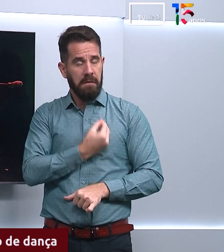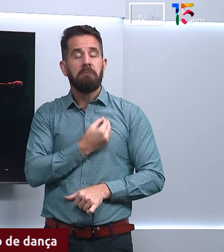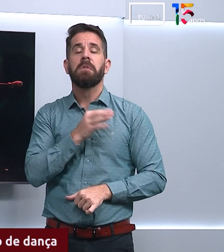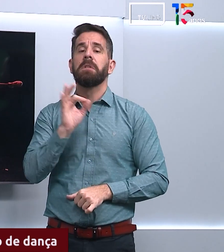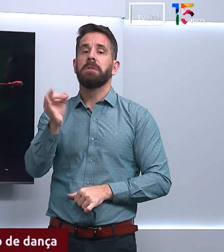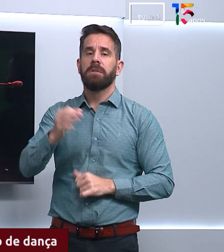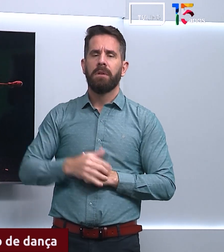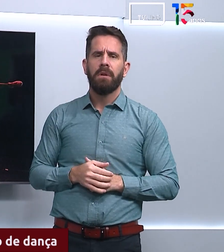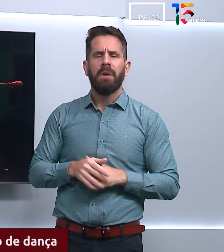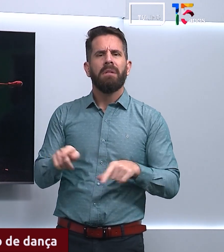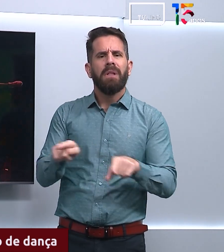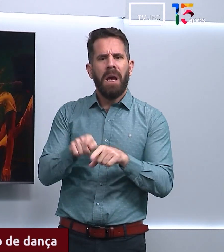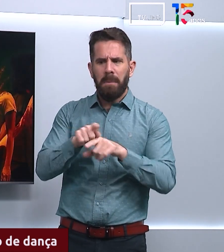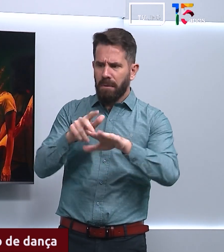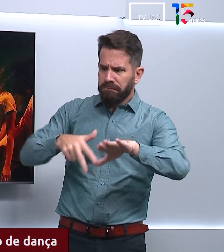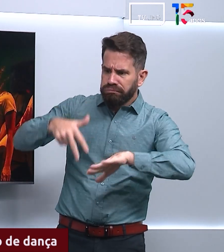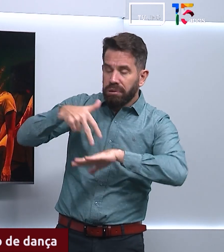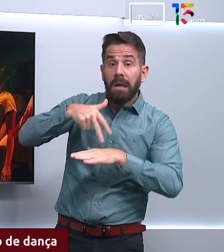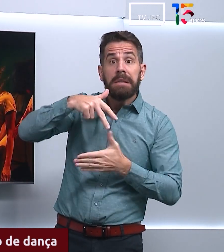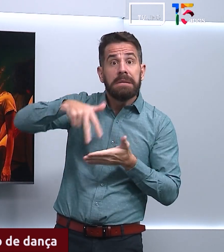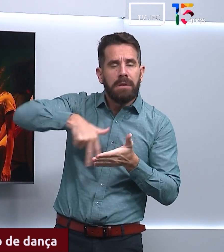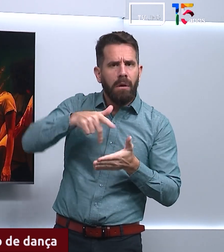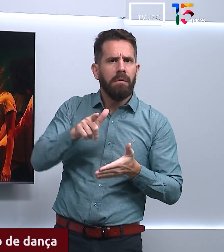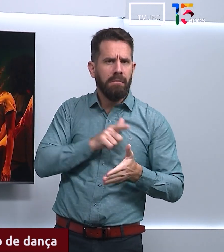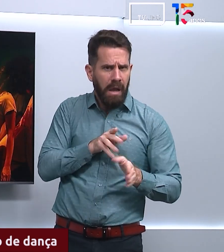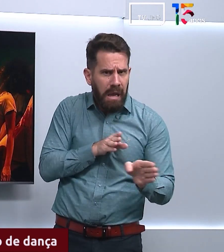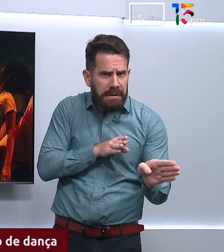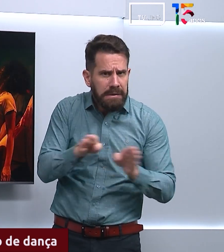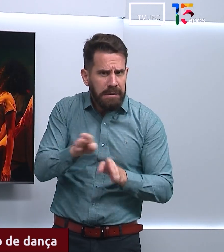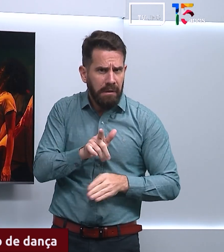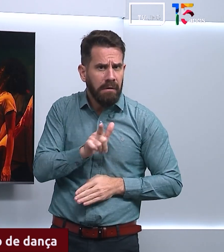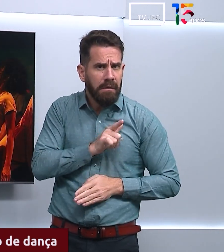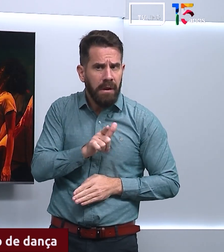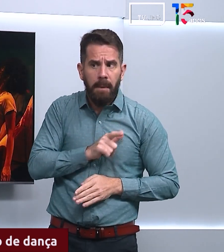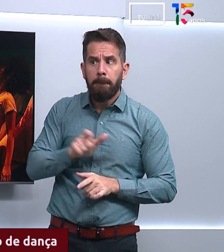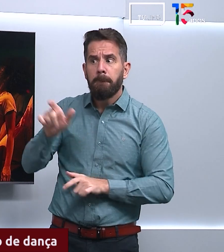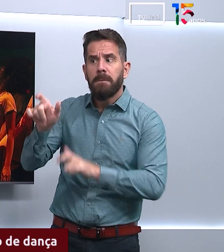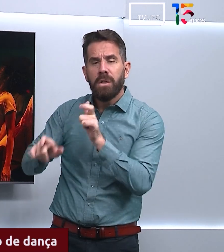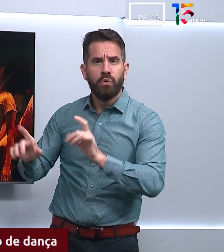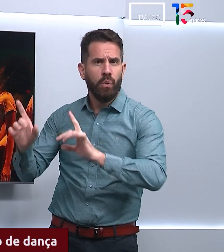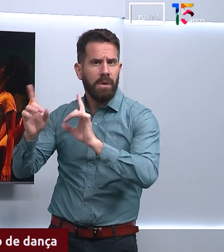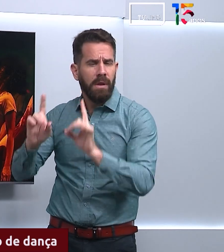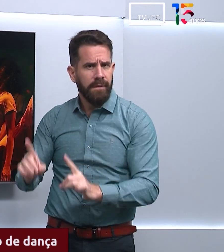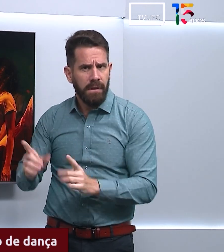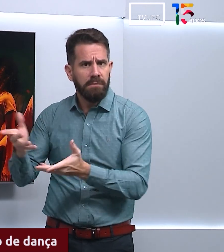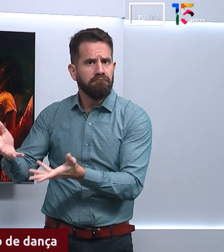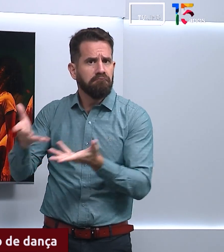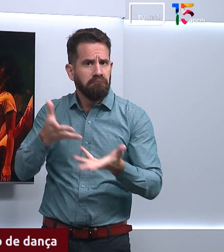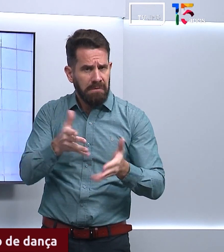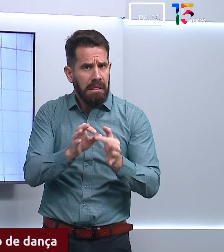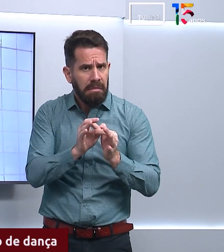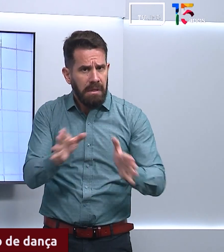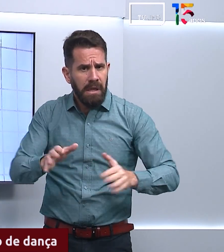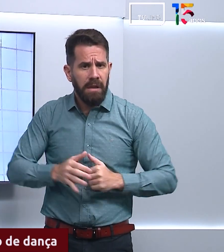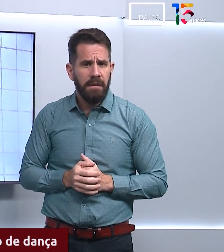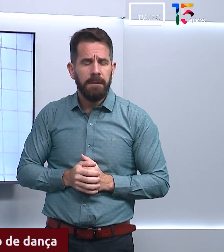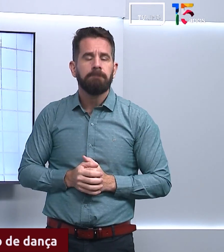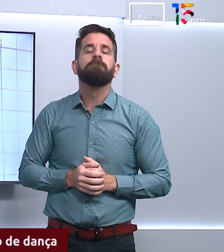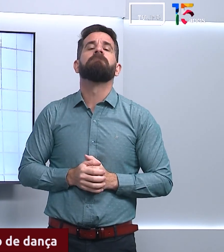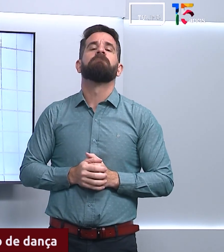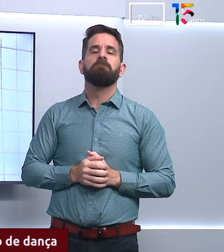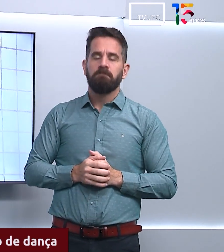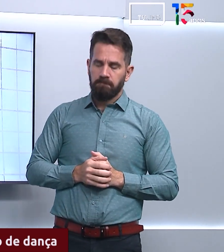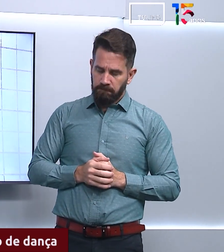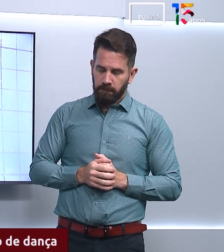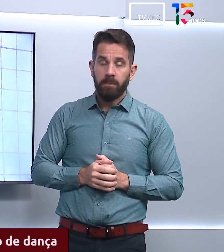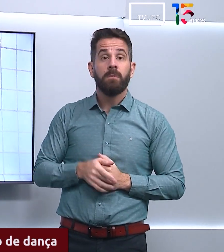ele é acessível né busca aí trazer a inclusão de pessoas com deficiência de que forma que ele faz isso sim nessa temporada